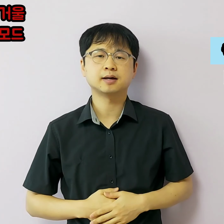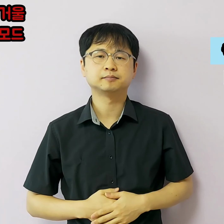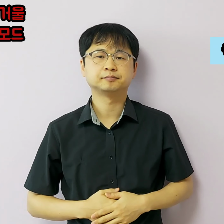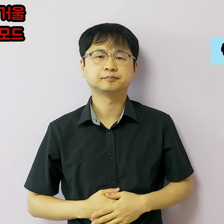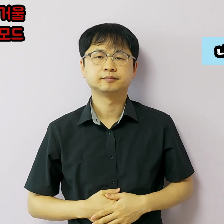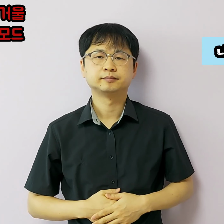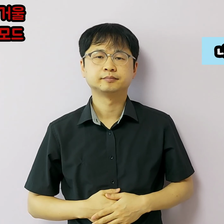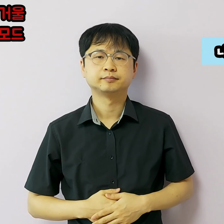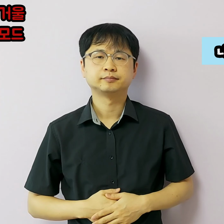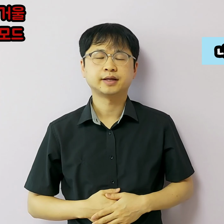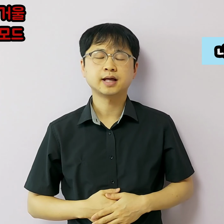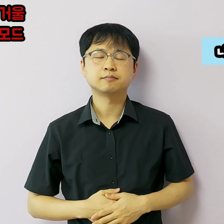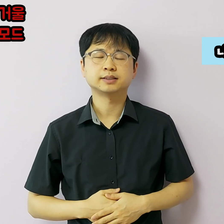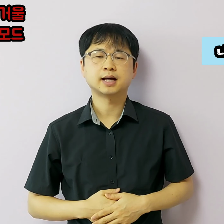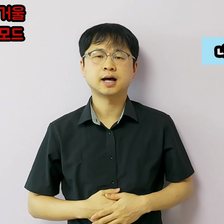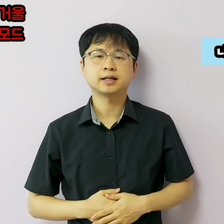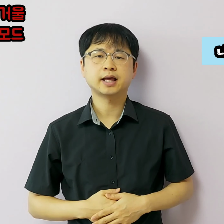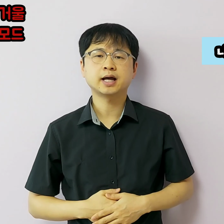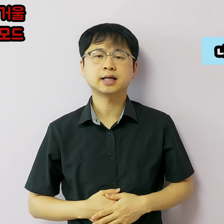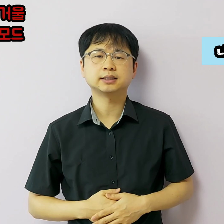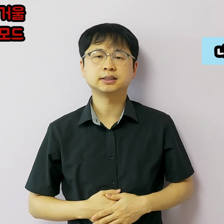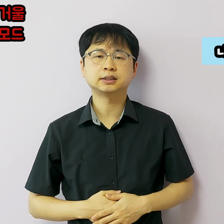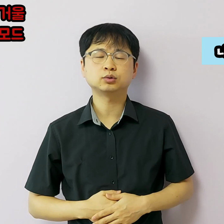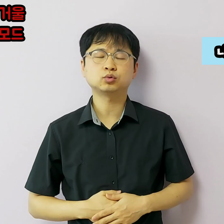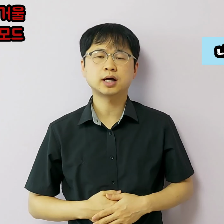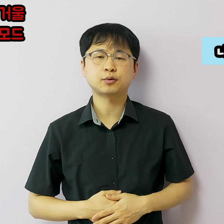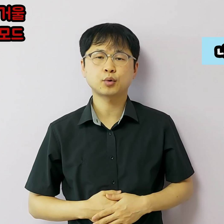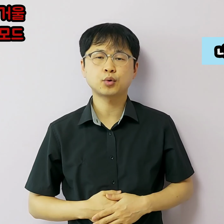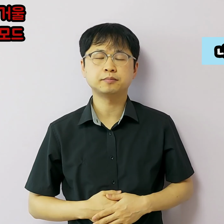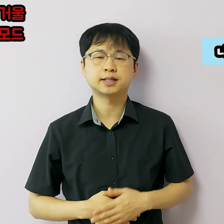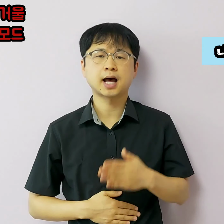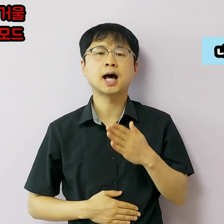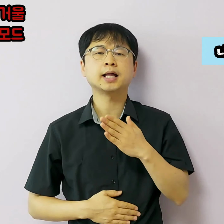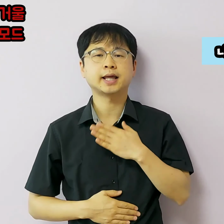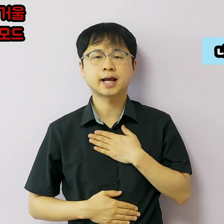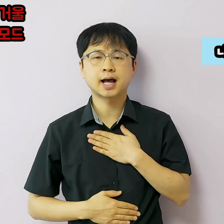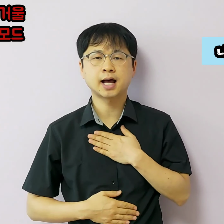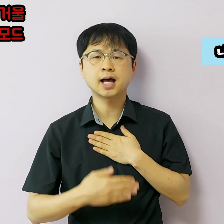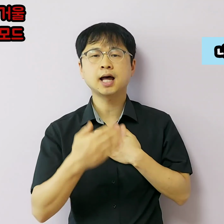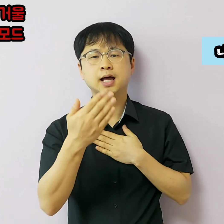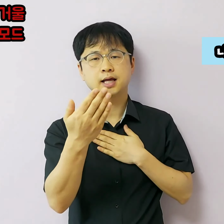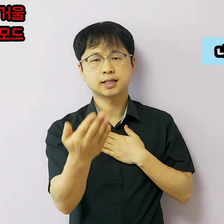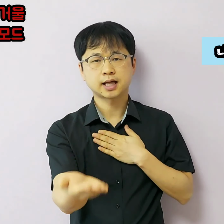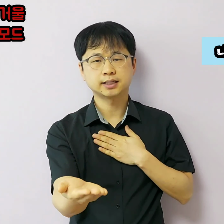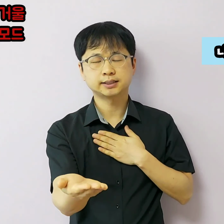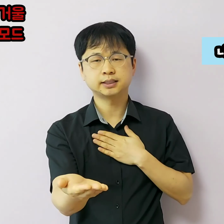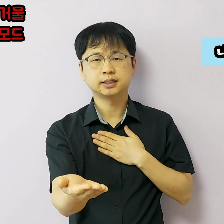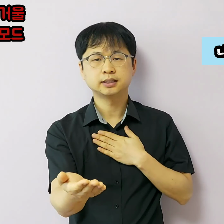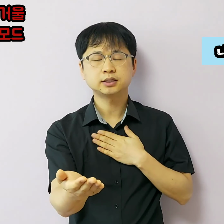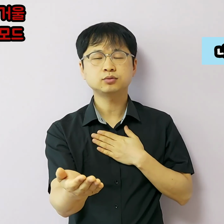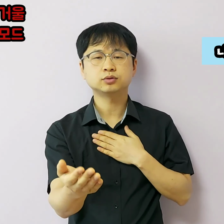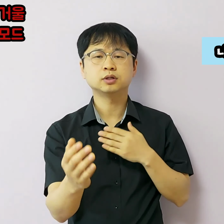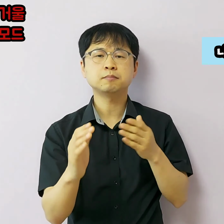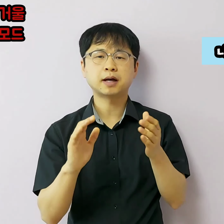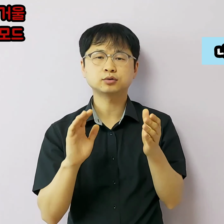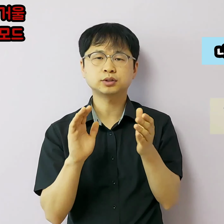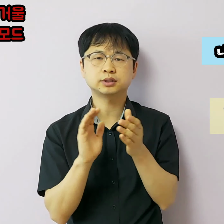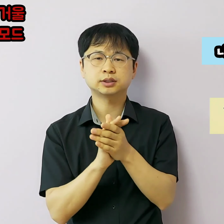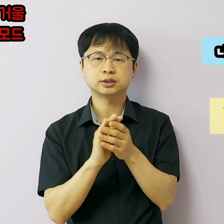됩니다. 네, 다음 가사 내가 당신 친구가 되고입니다. 내가 당신 친구는 박수 치듯이